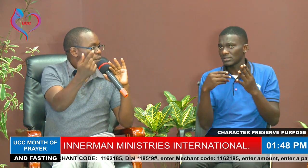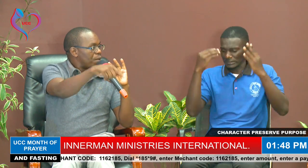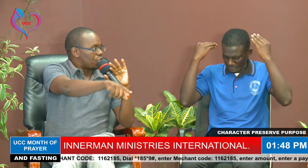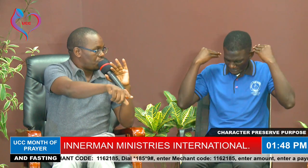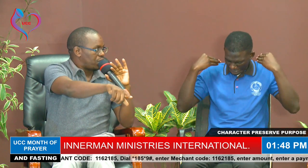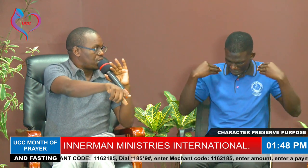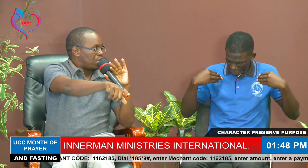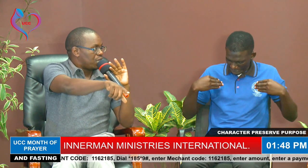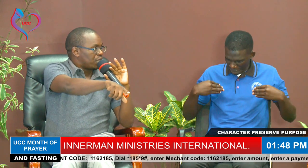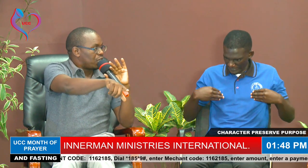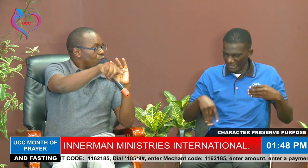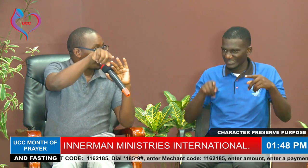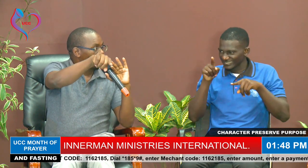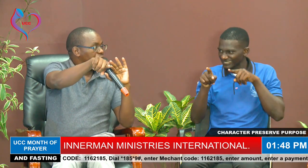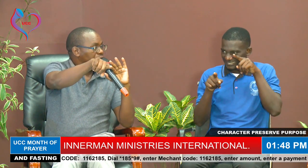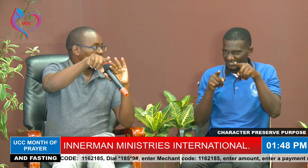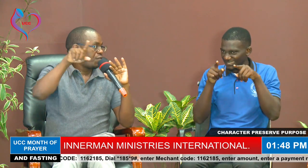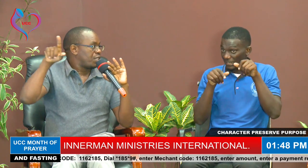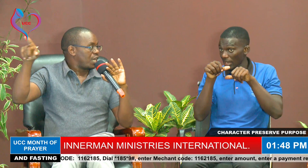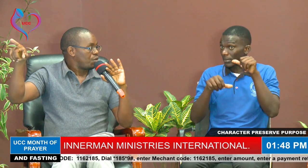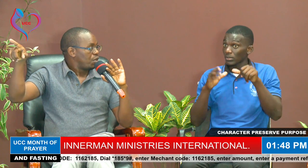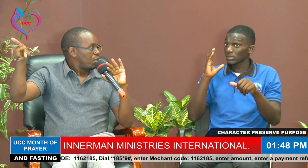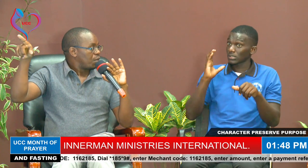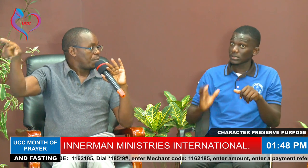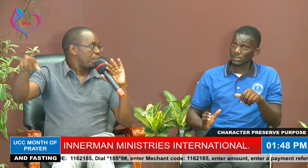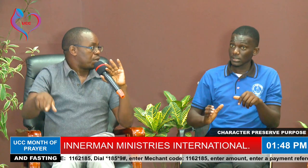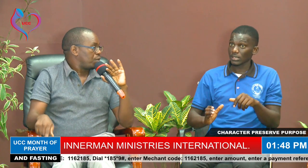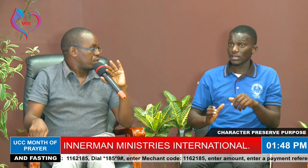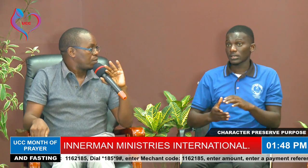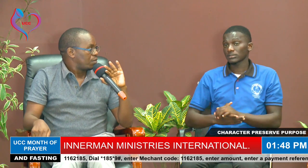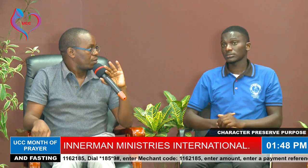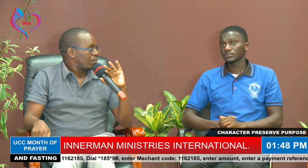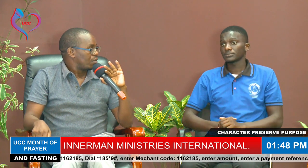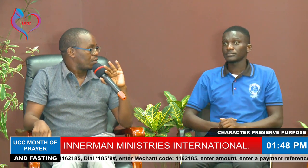abamu akyuzinga nga kyogera ku character gye bavudde nayo mu Babylon.